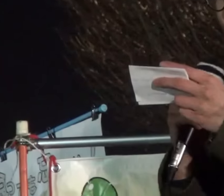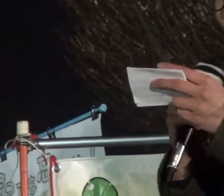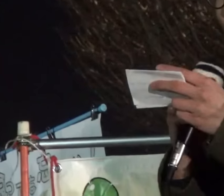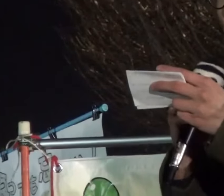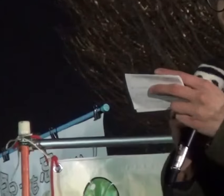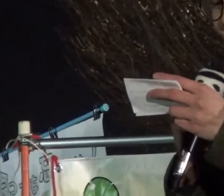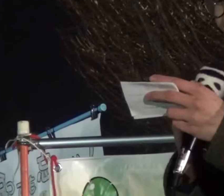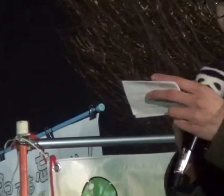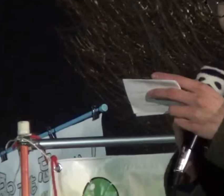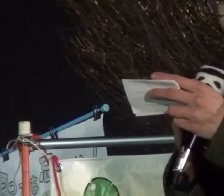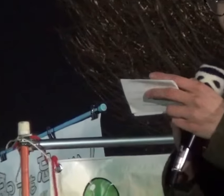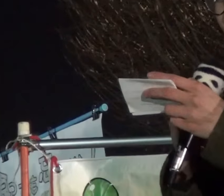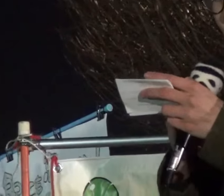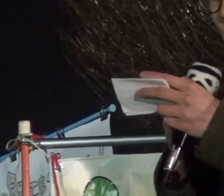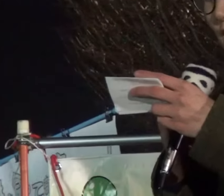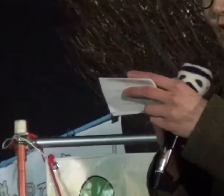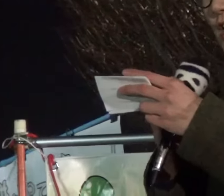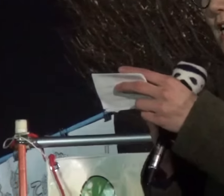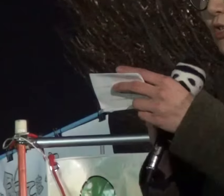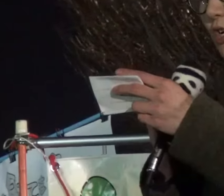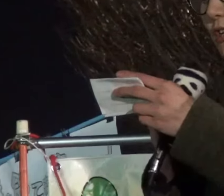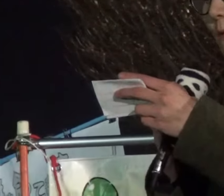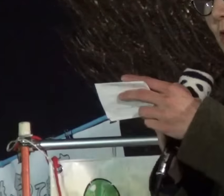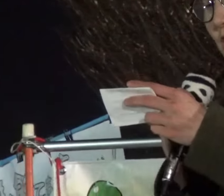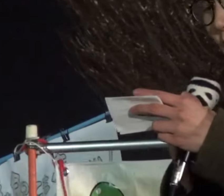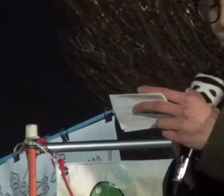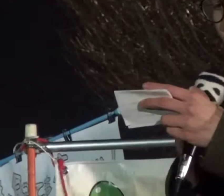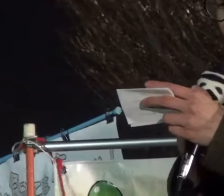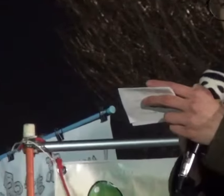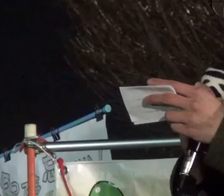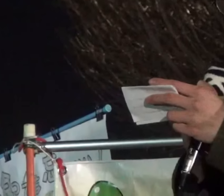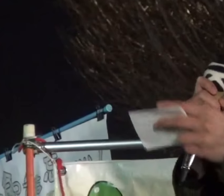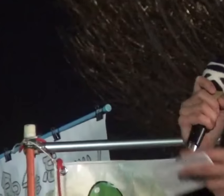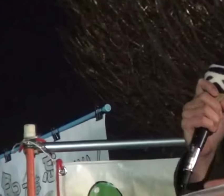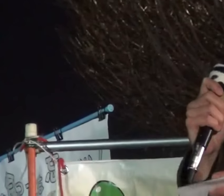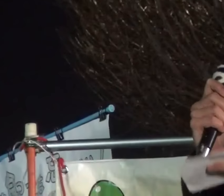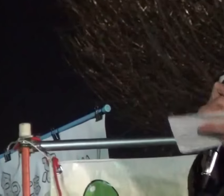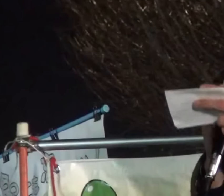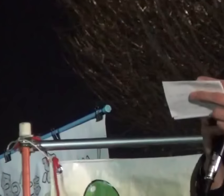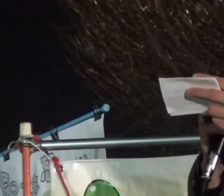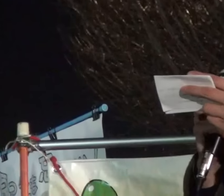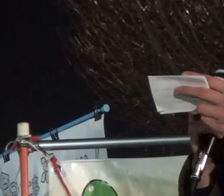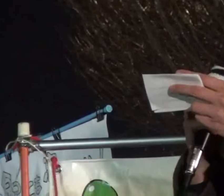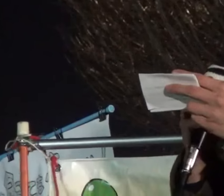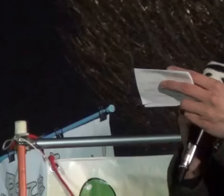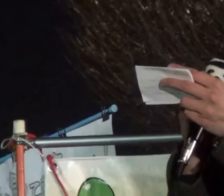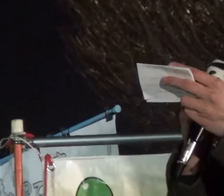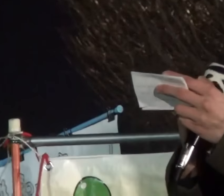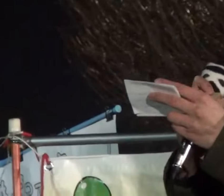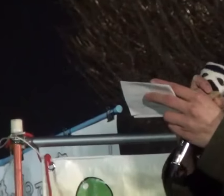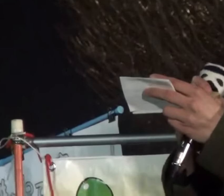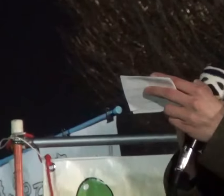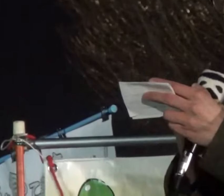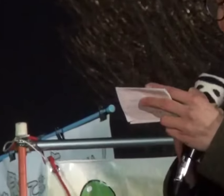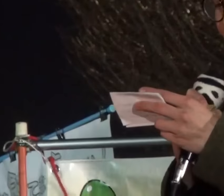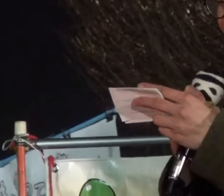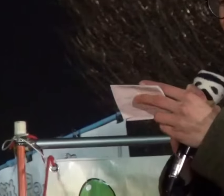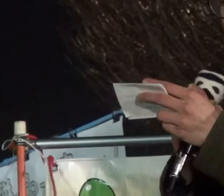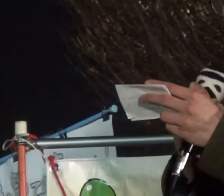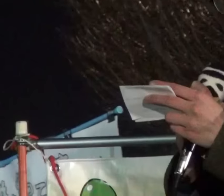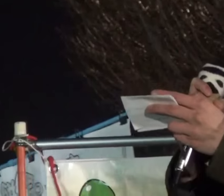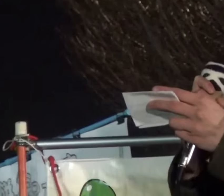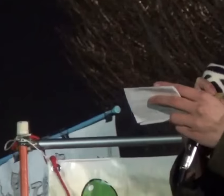いと言われた家は、衣類や食器はもちろん、戸棚やガスレンジなど家具は使えるはずもな